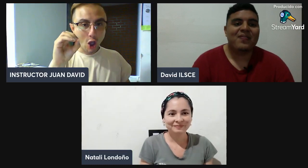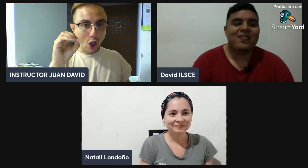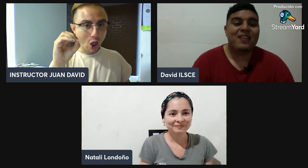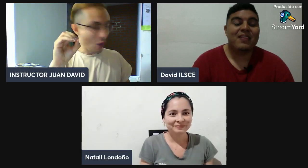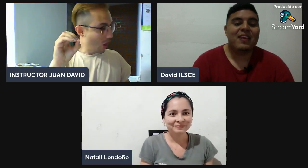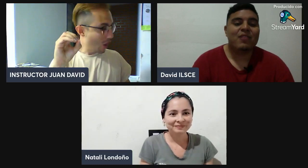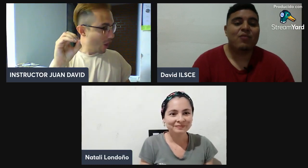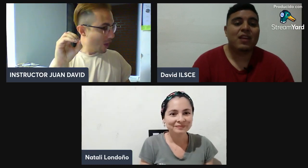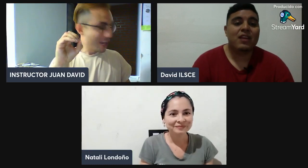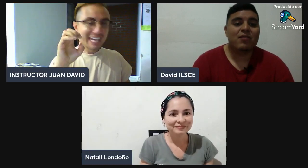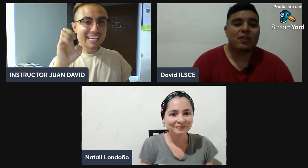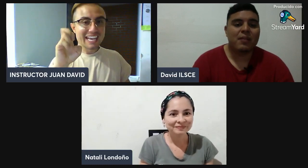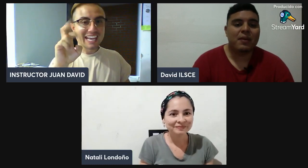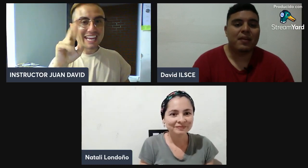Dicen que es un erizo también.